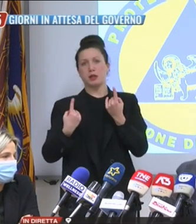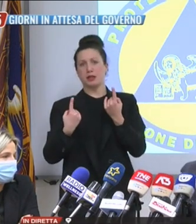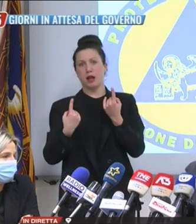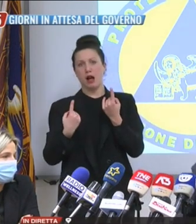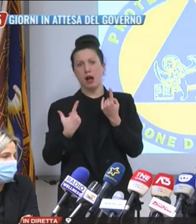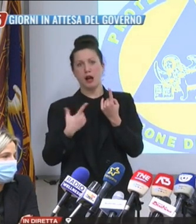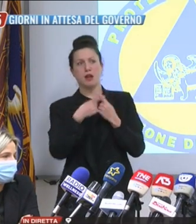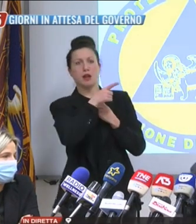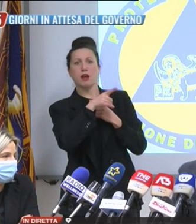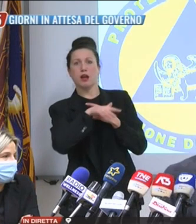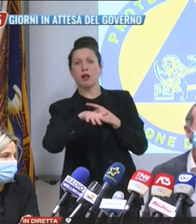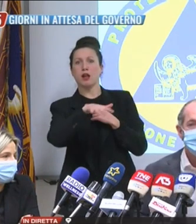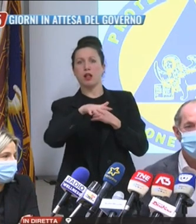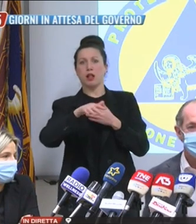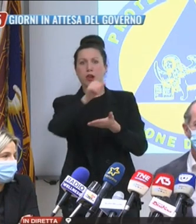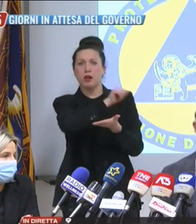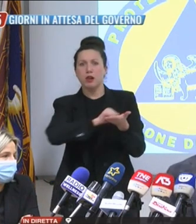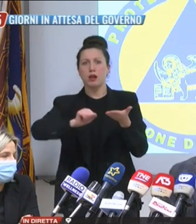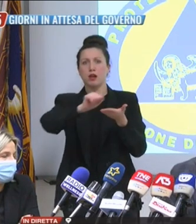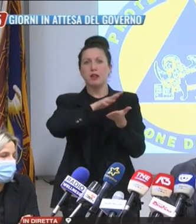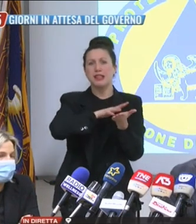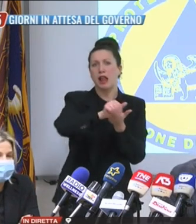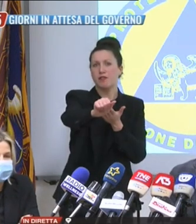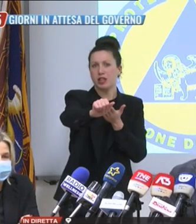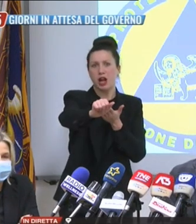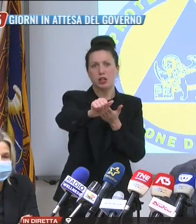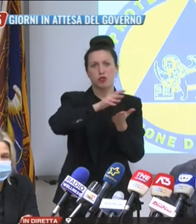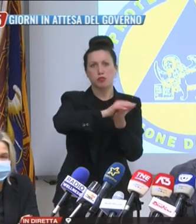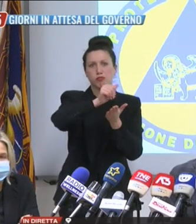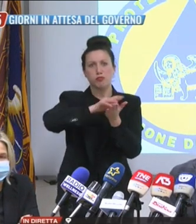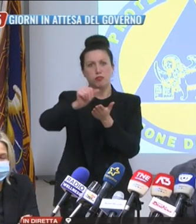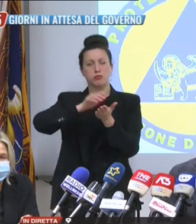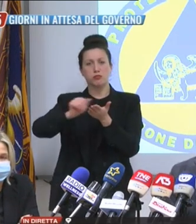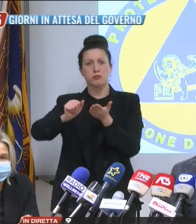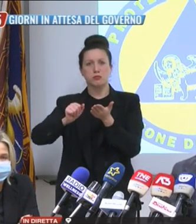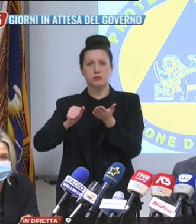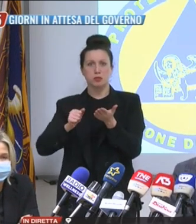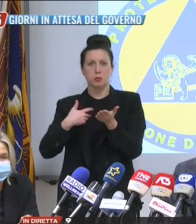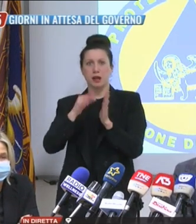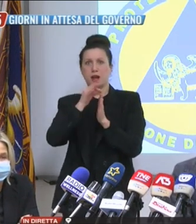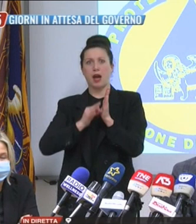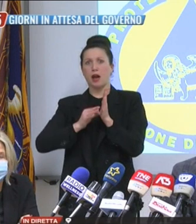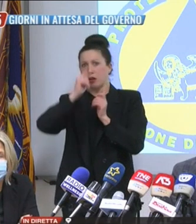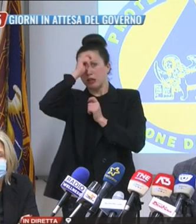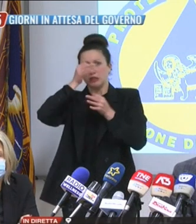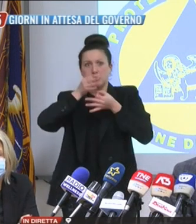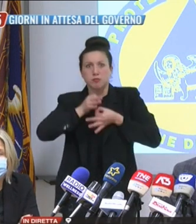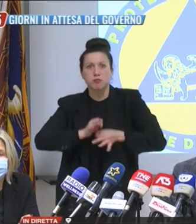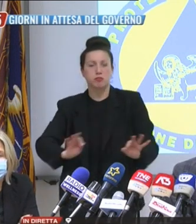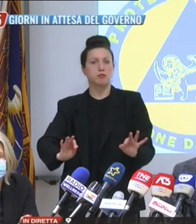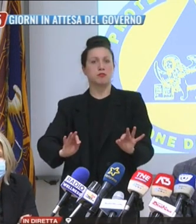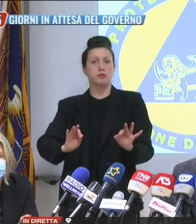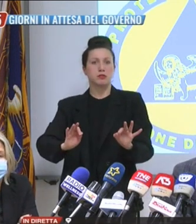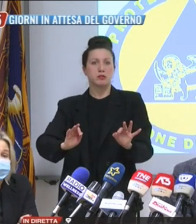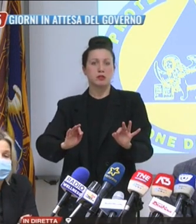la sanificazione, scusatemi. Beh, cioè, no, vorrei vedere dove fanno ste robe. Quindi assolutamente penso che